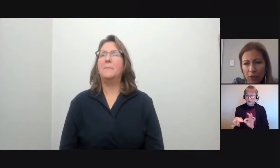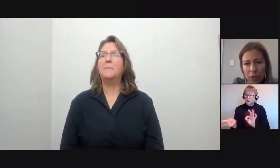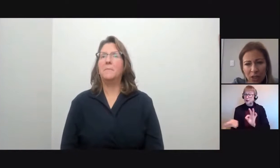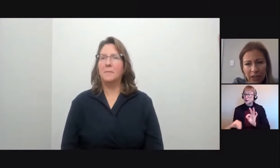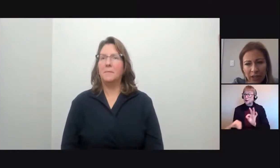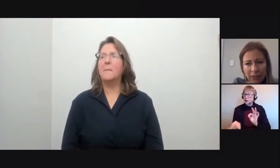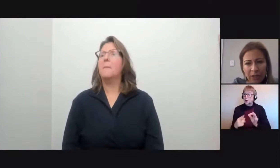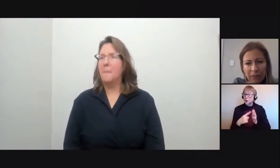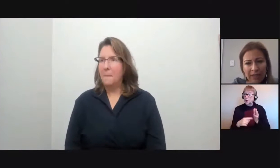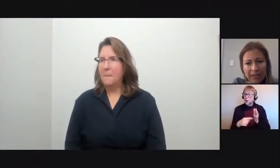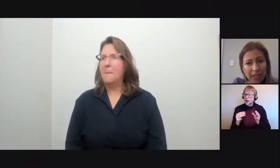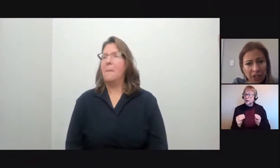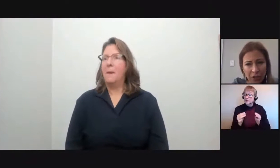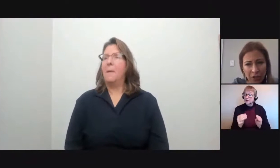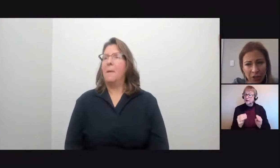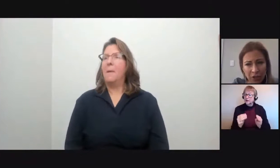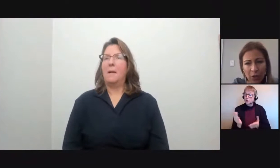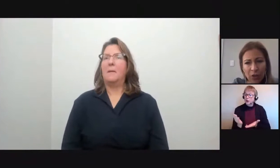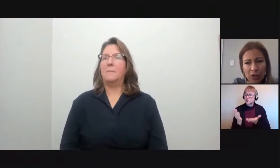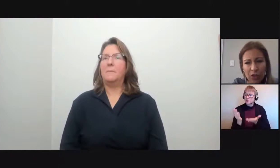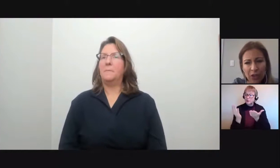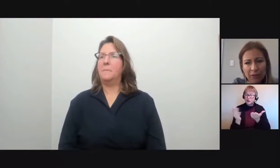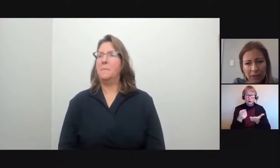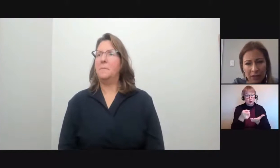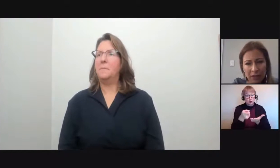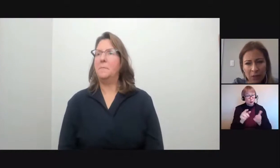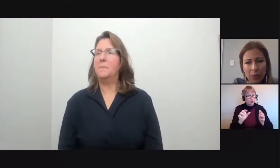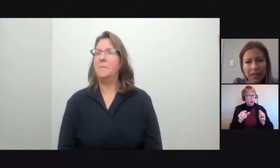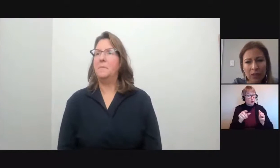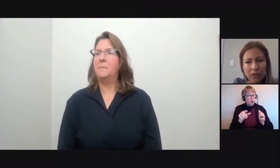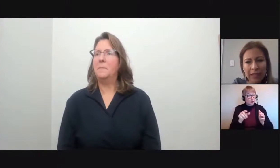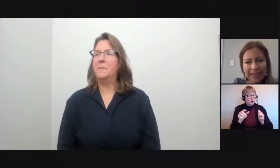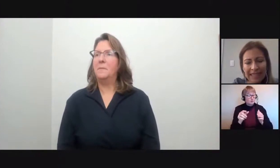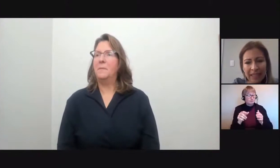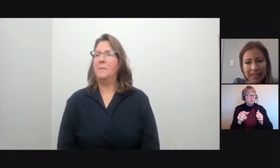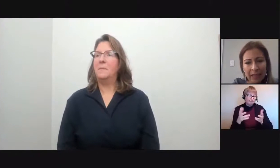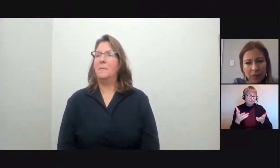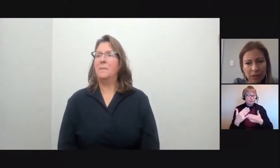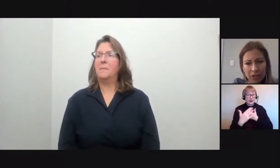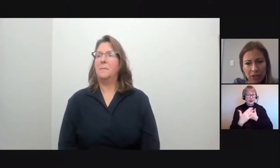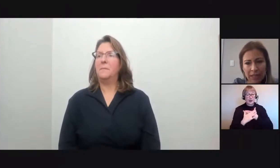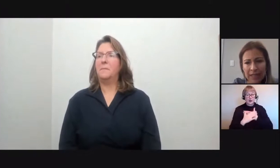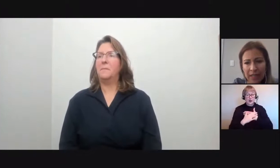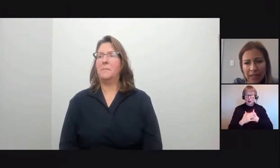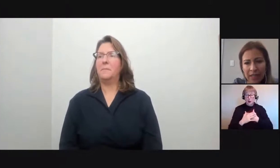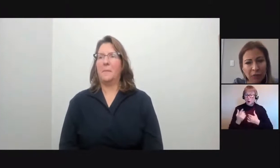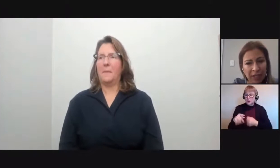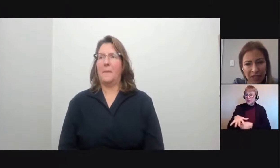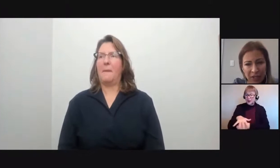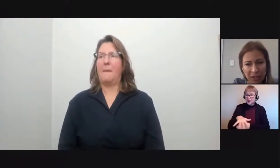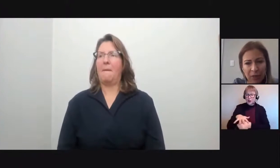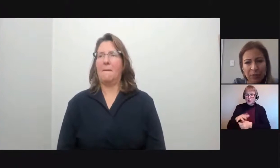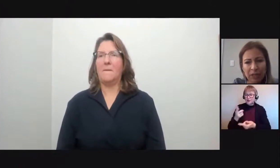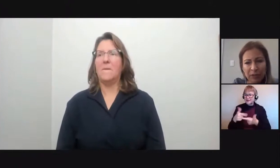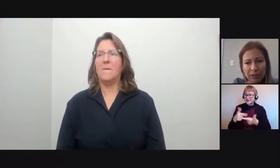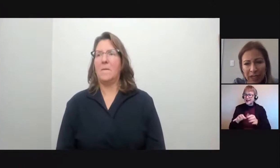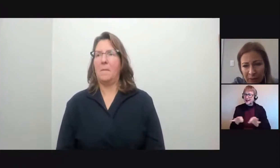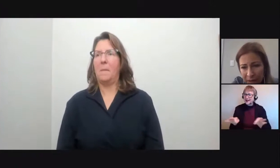Muy bien, en términos de esa pregunta, no estoy segura cómo estén